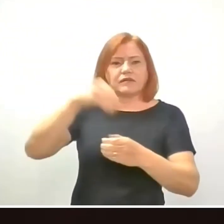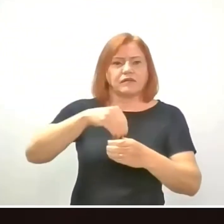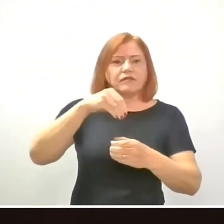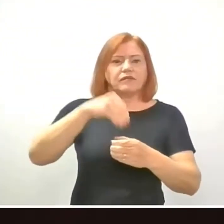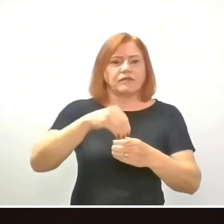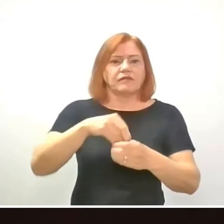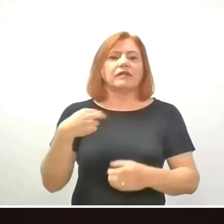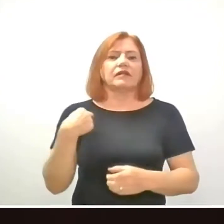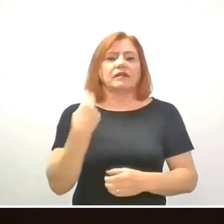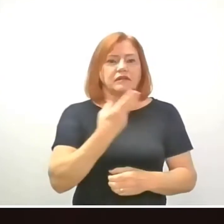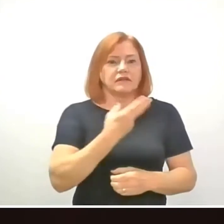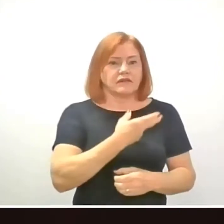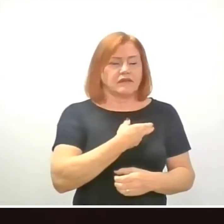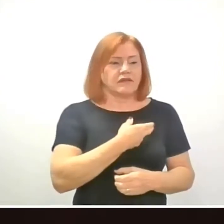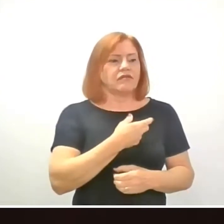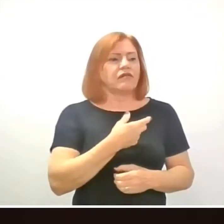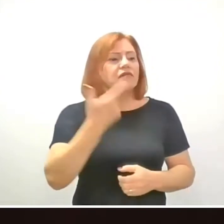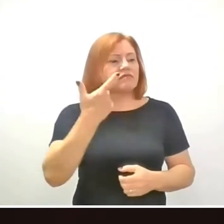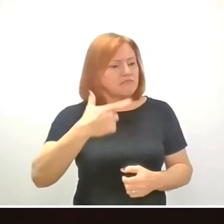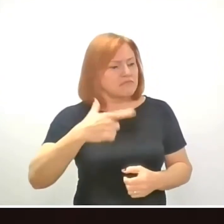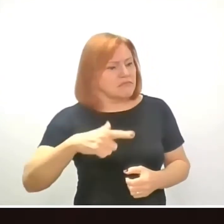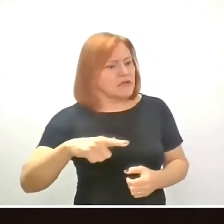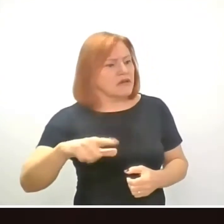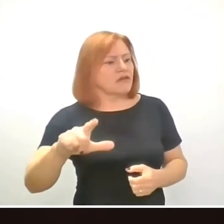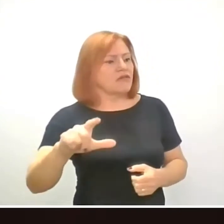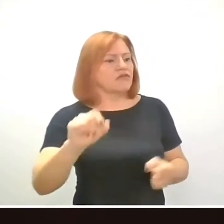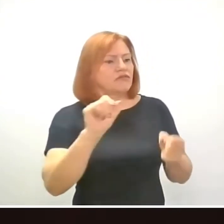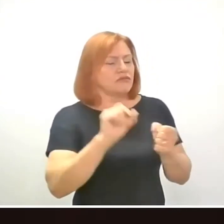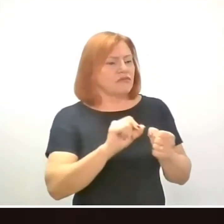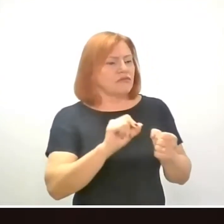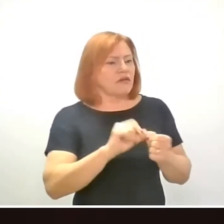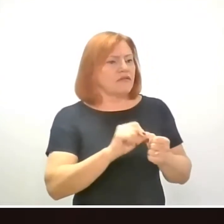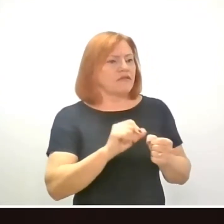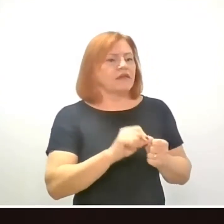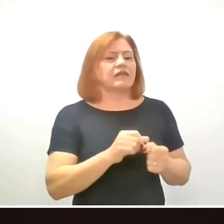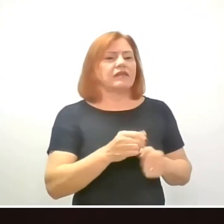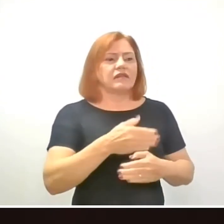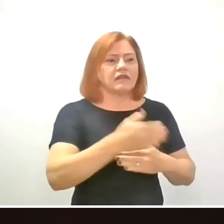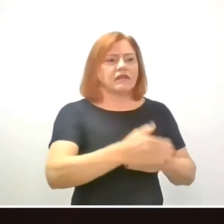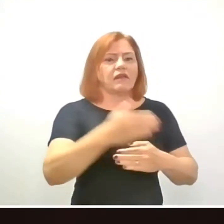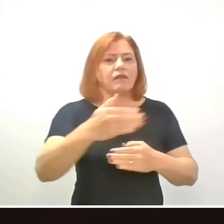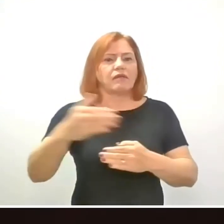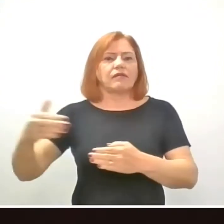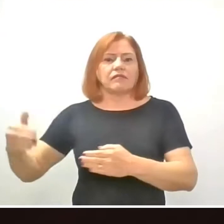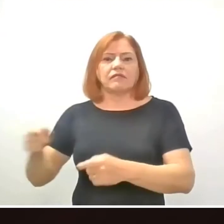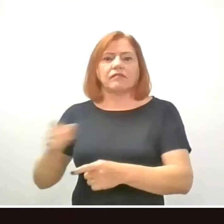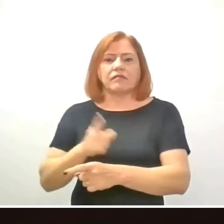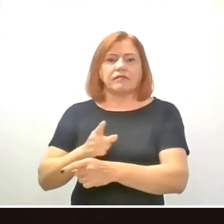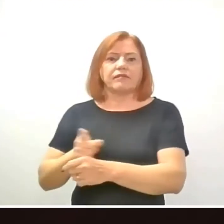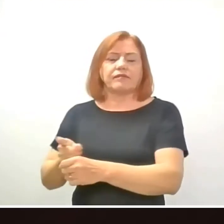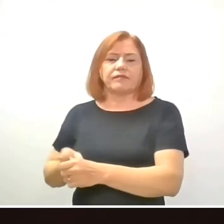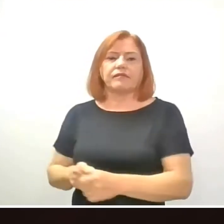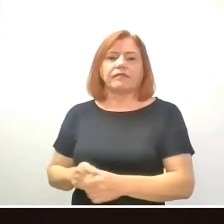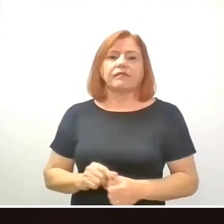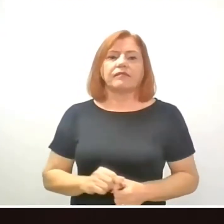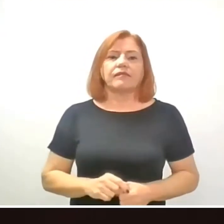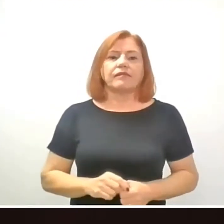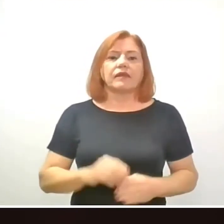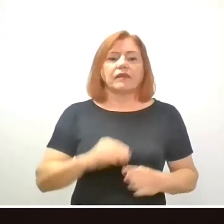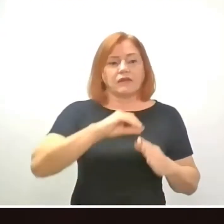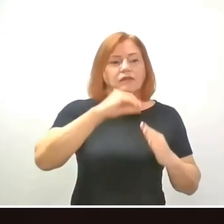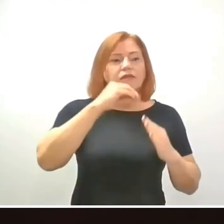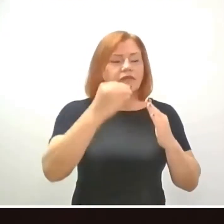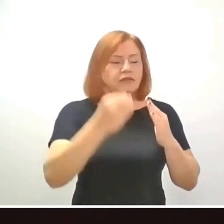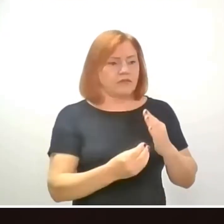em ação essas frentes, e também o próprio Instituto Vida para Todos depende de ofertas para